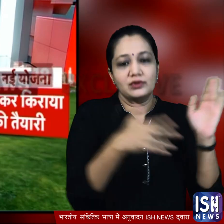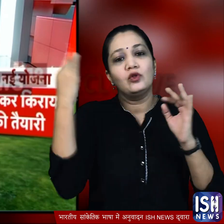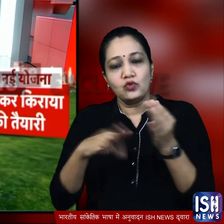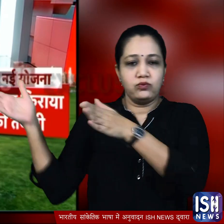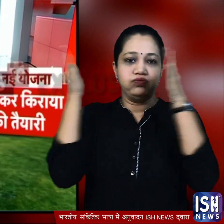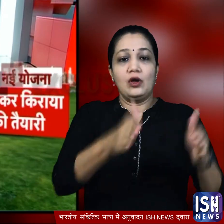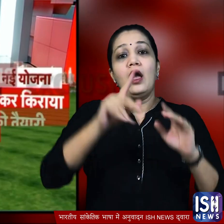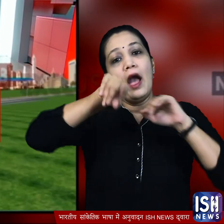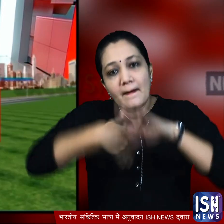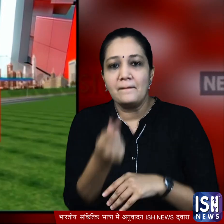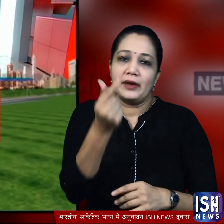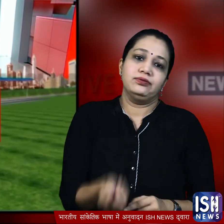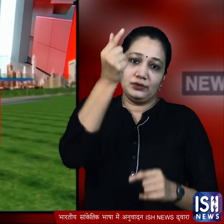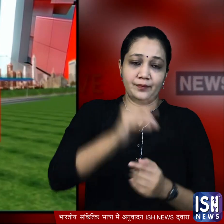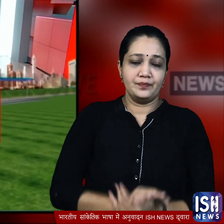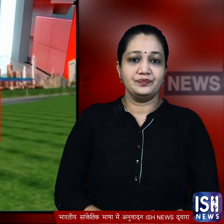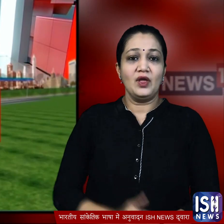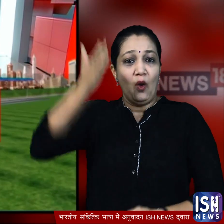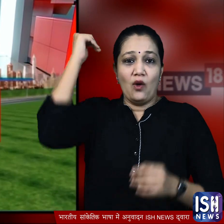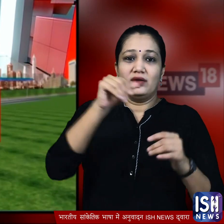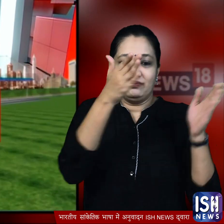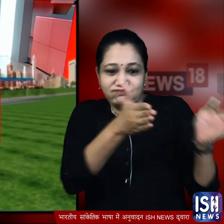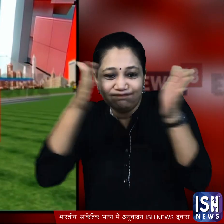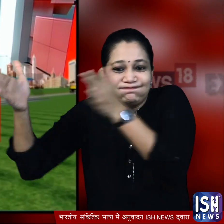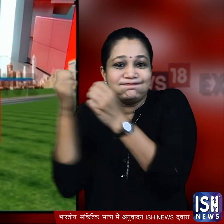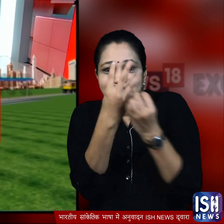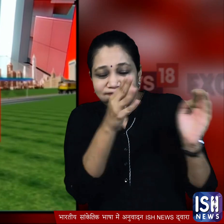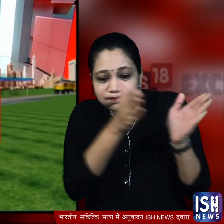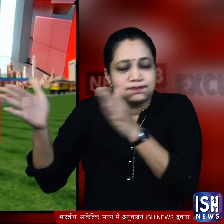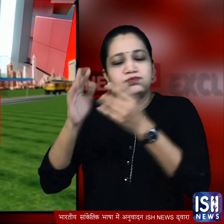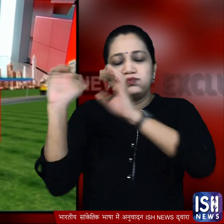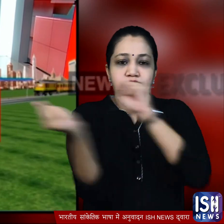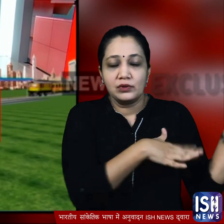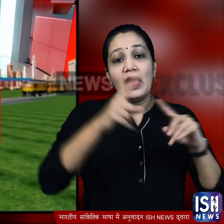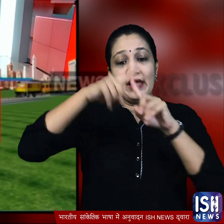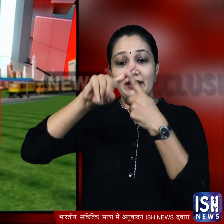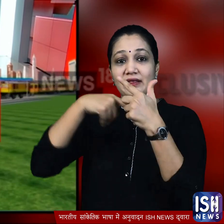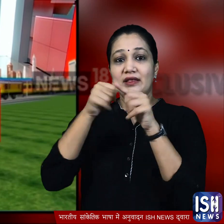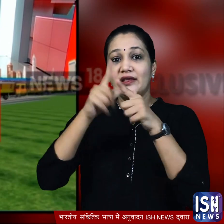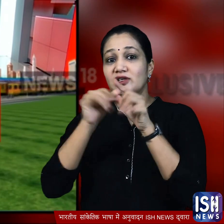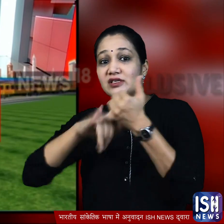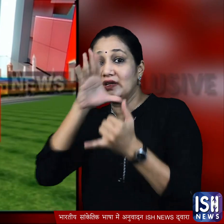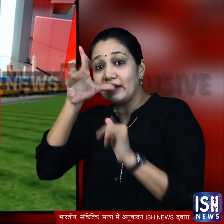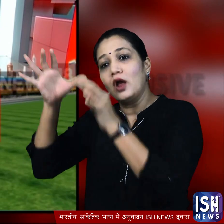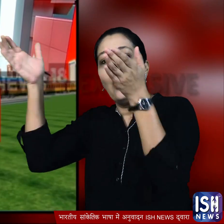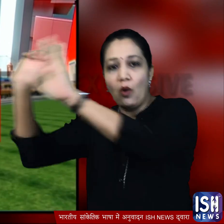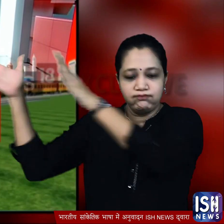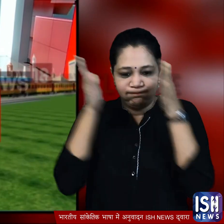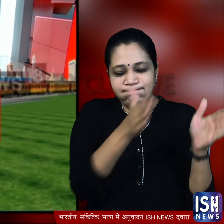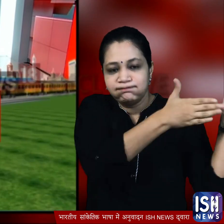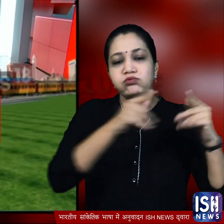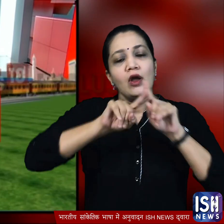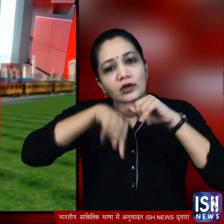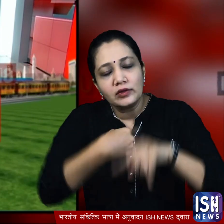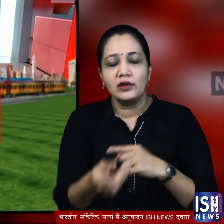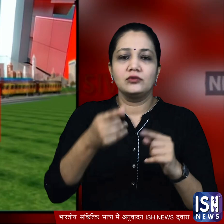बढ़ाया जाएगा, क्योंकि पुराने डिब्बों को हटाकर इन दोनों ट्रेनों के तेजस ट्रेन के कोच लगाए जाएंगे, जिस वजह से इन दोनों ट्रेनों में सफर करने